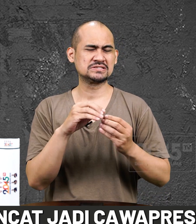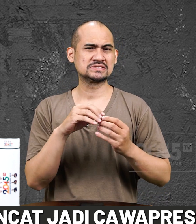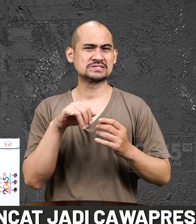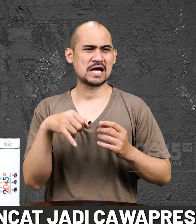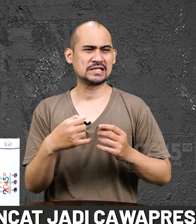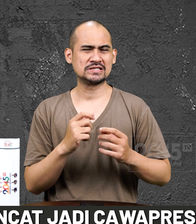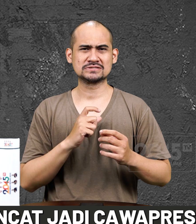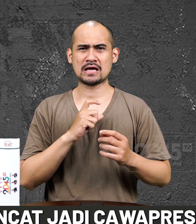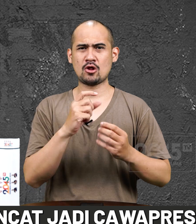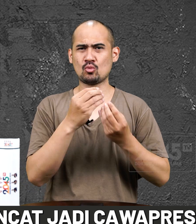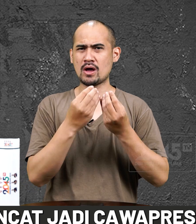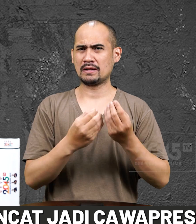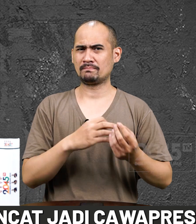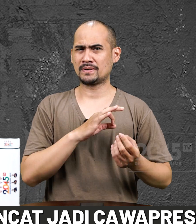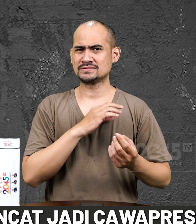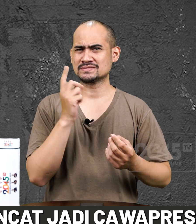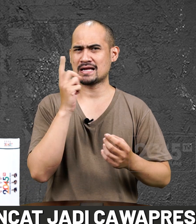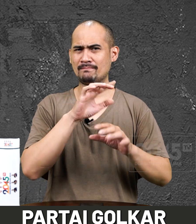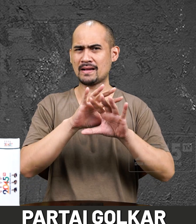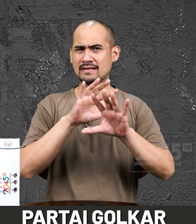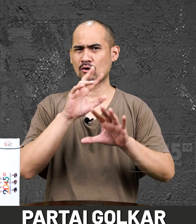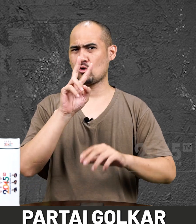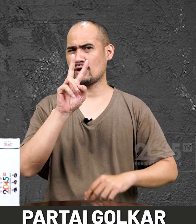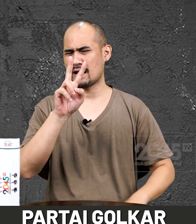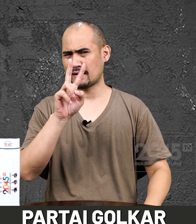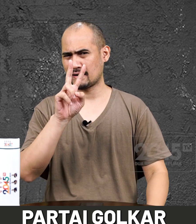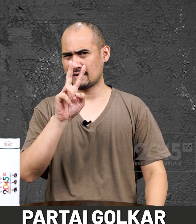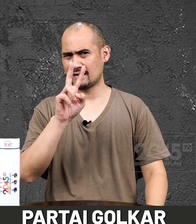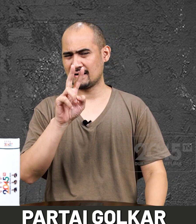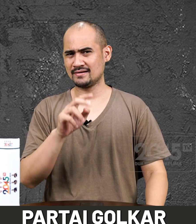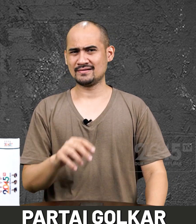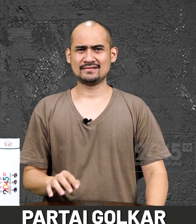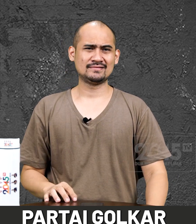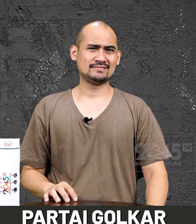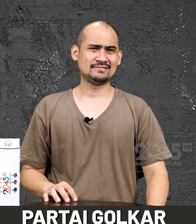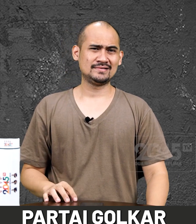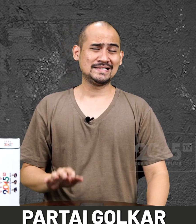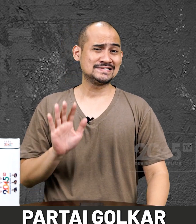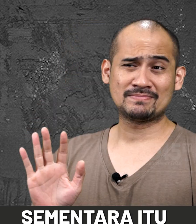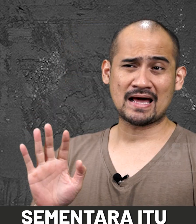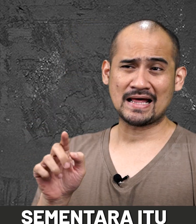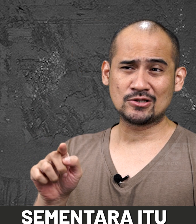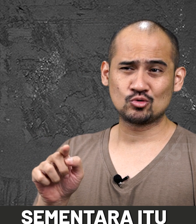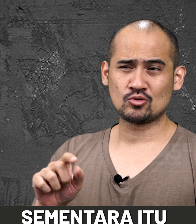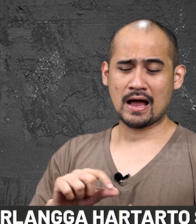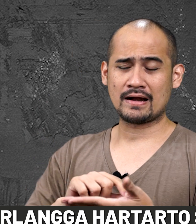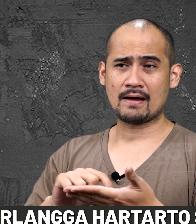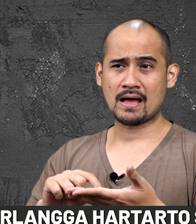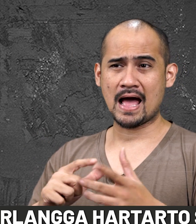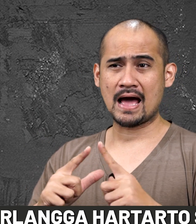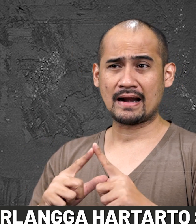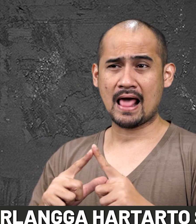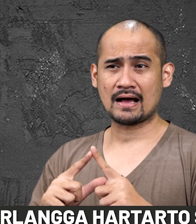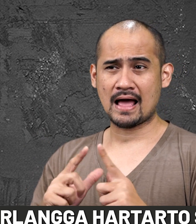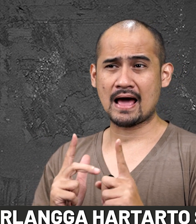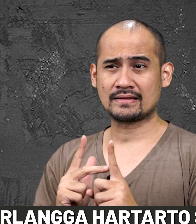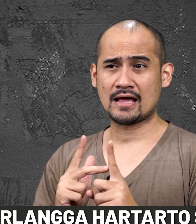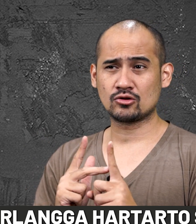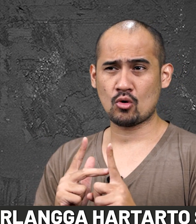Golkar. Sementara itu, nama Airlangga Hartarto sendiri masih